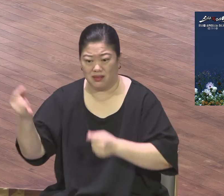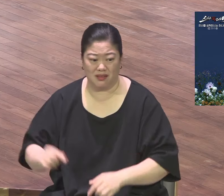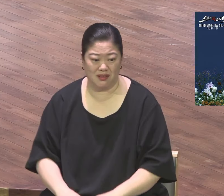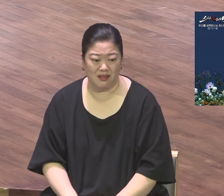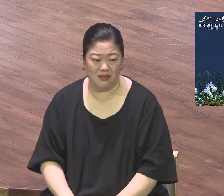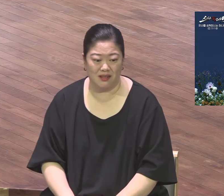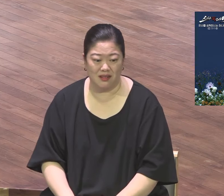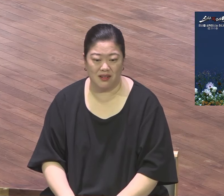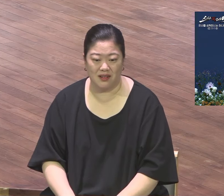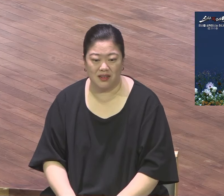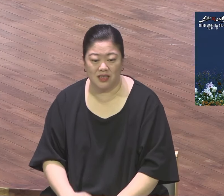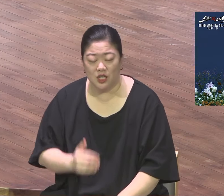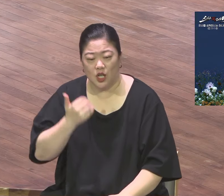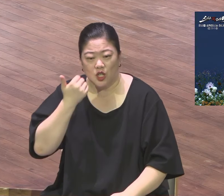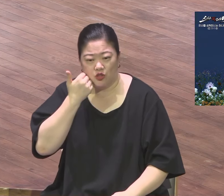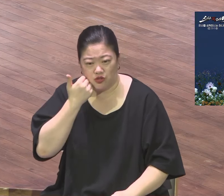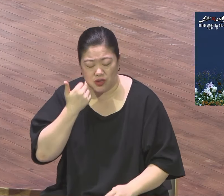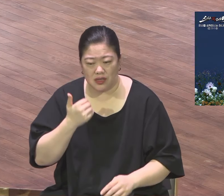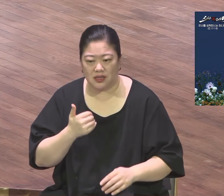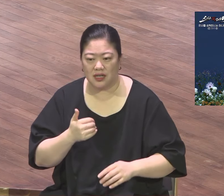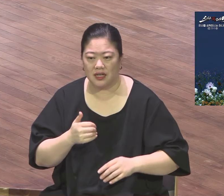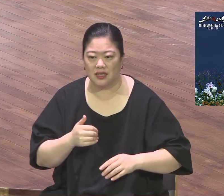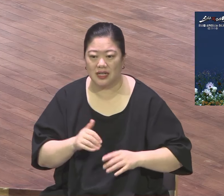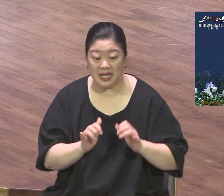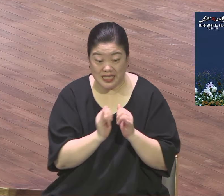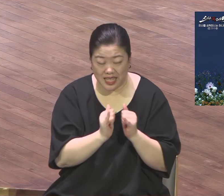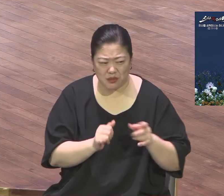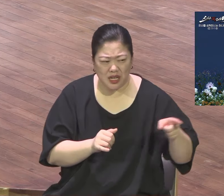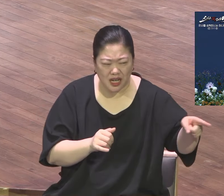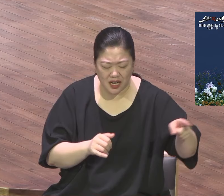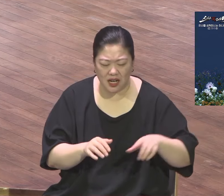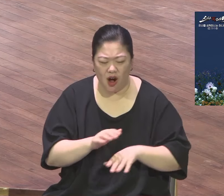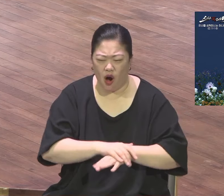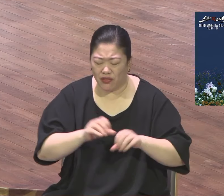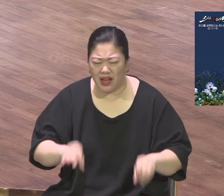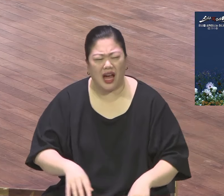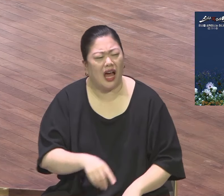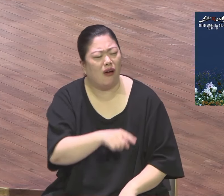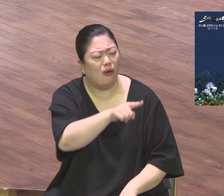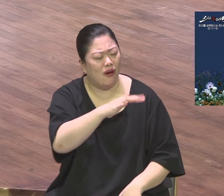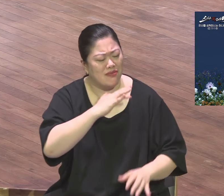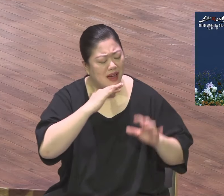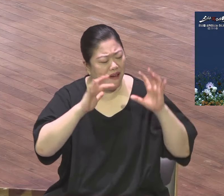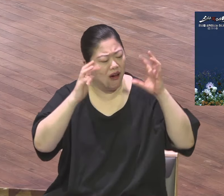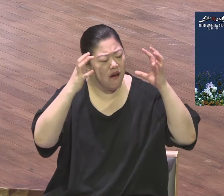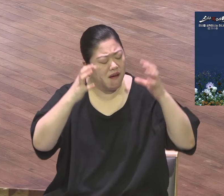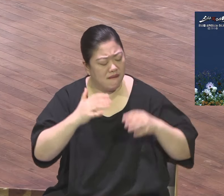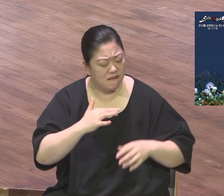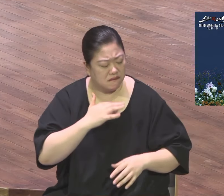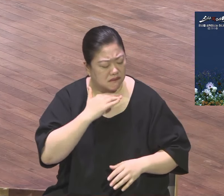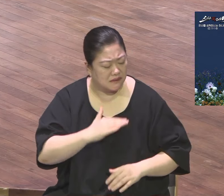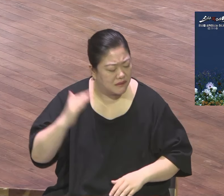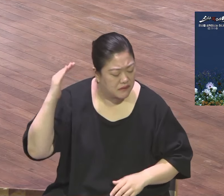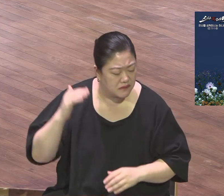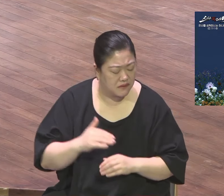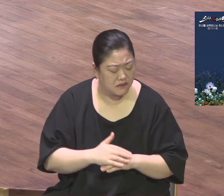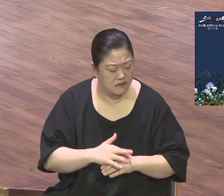다른 사람이 말하면 뭐, 헛되고 헛되다 하면, 아유, 뭐, 네가 뭐, 얼마나 살아봤냐. 솔로몬이 말하고,